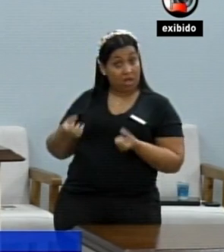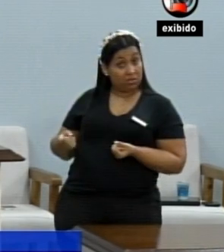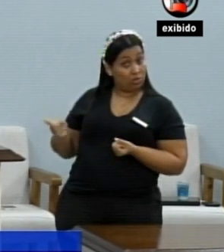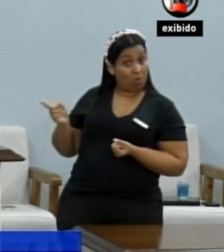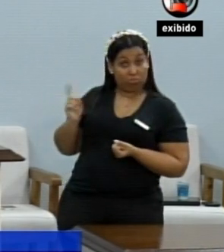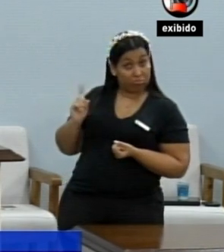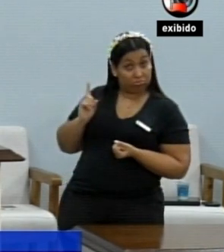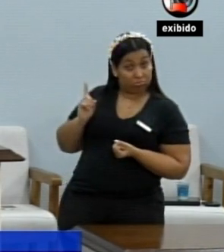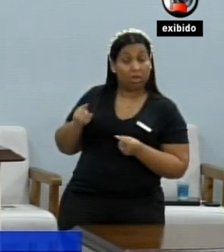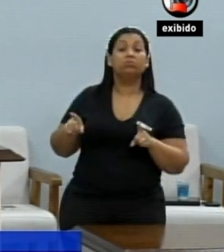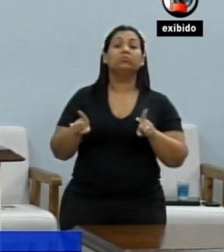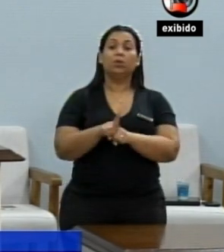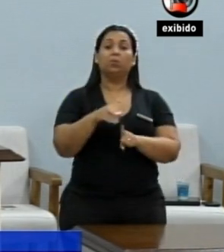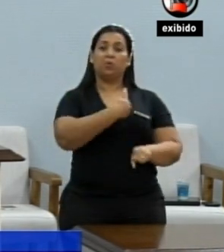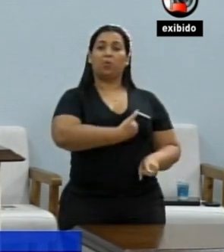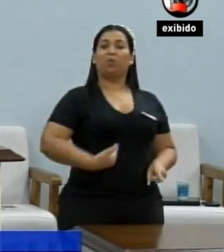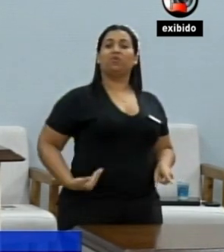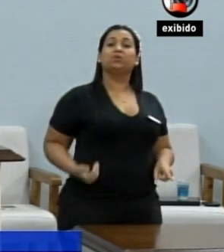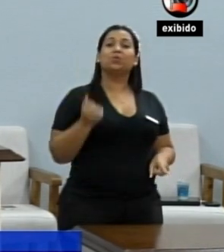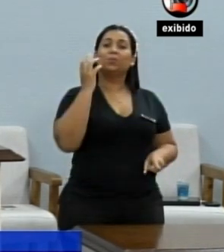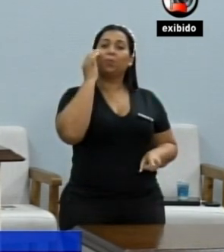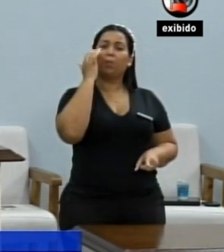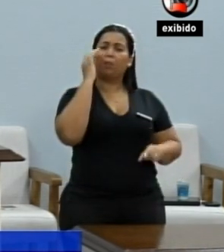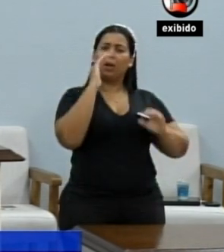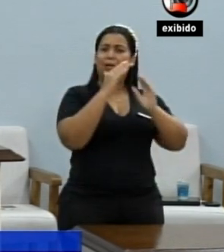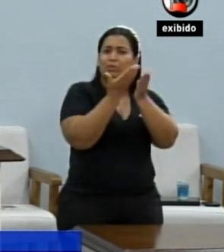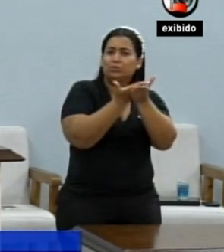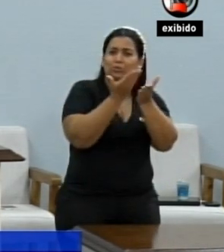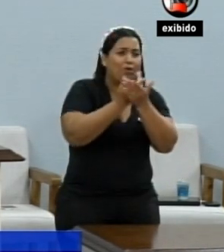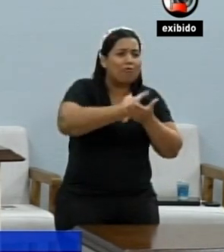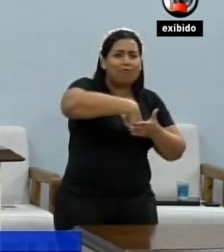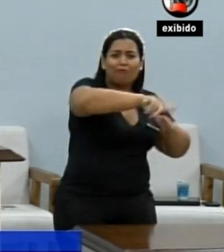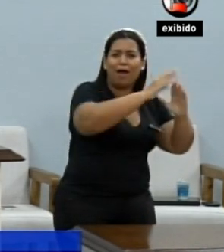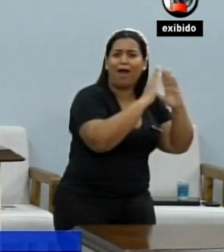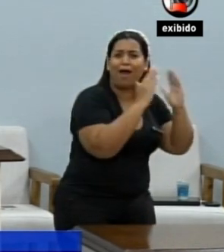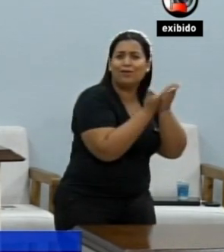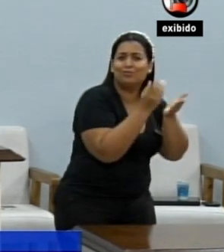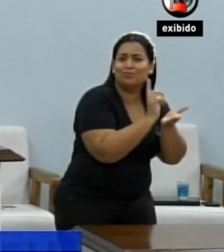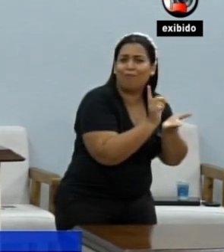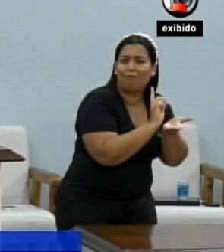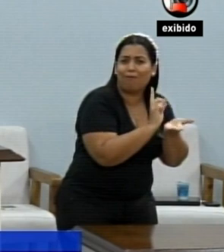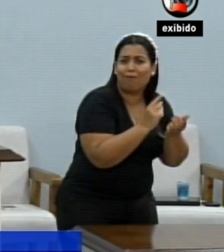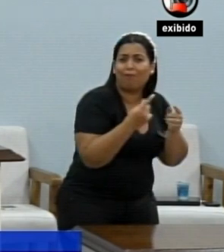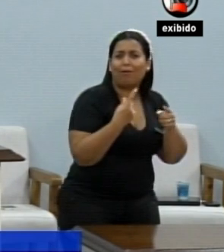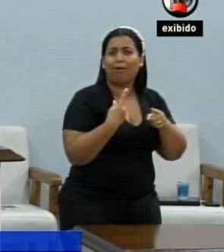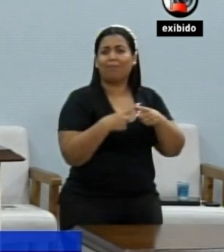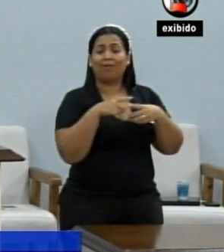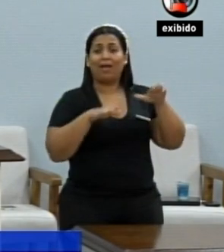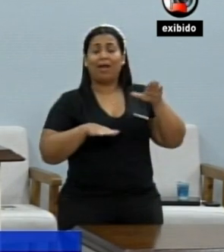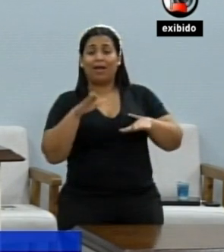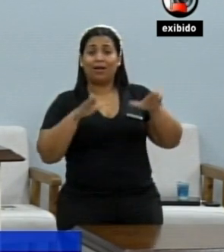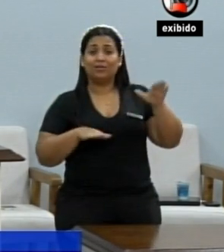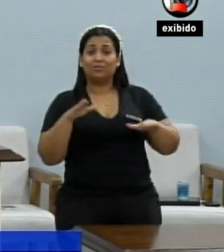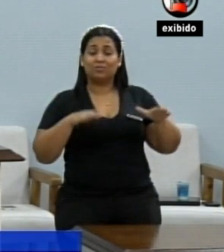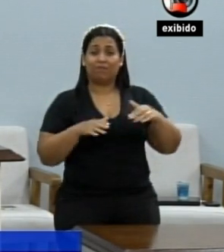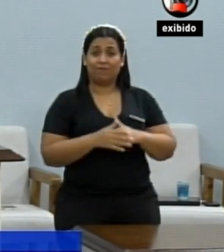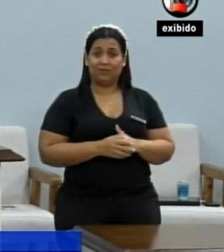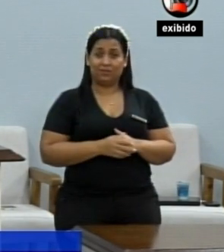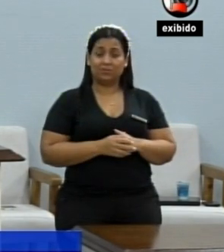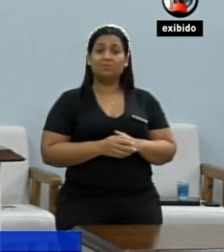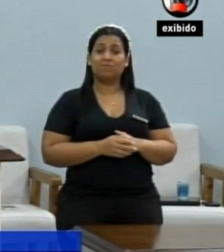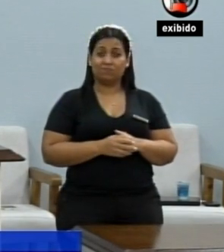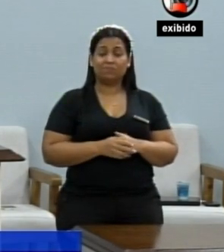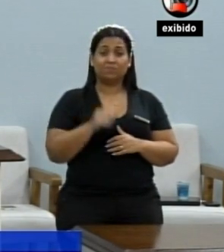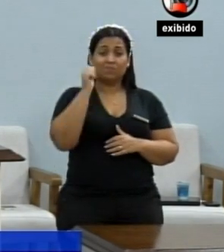o governador do nosso estado. Estudantes deixam de ir para a escola, onde muitas vezes o local mais seguro de convívio